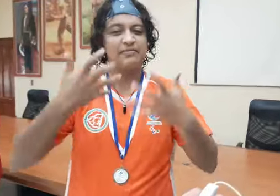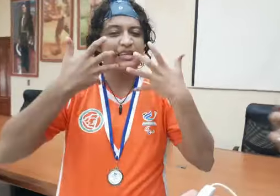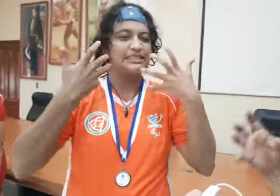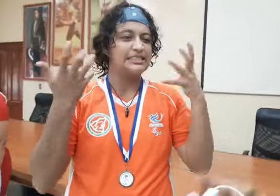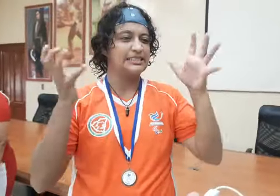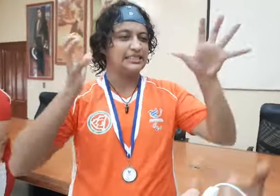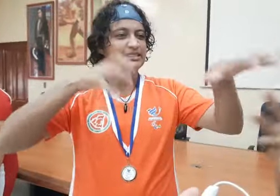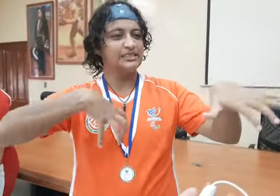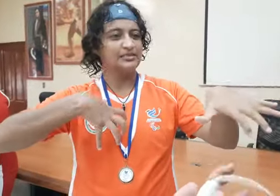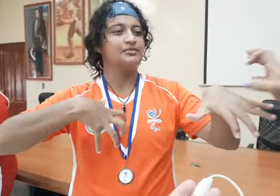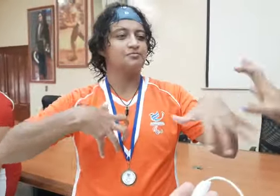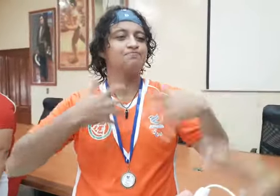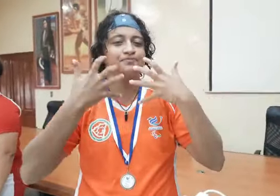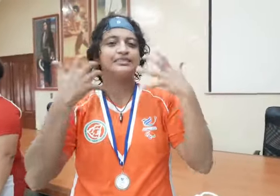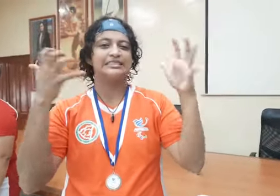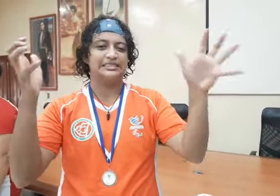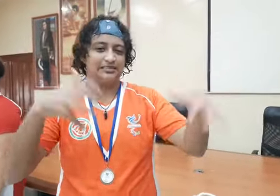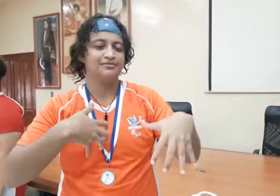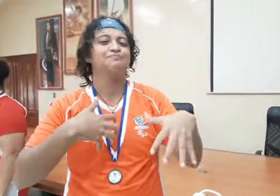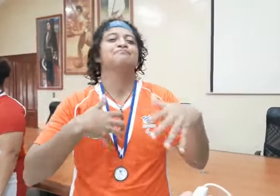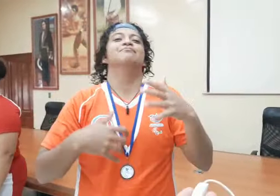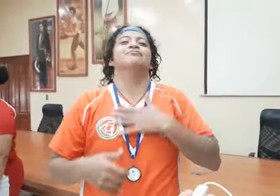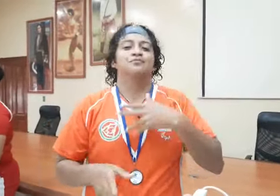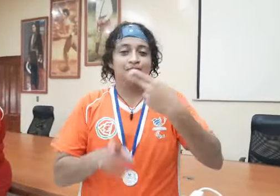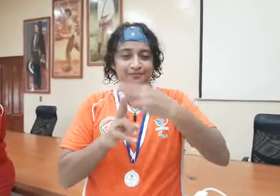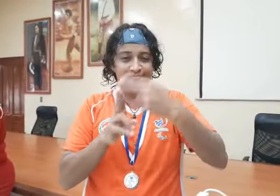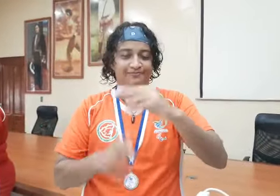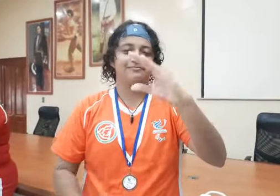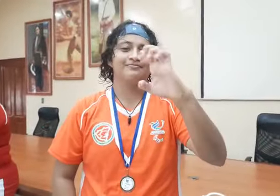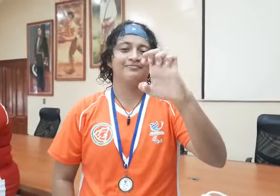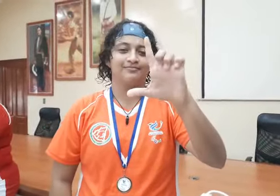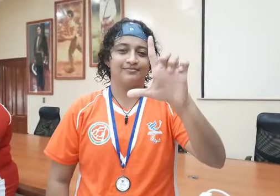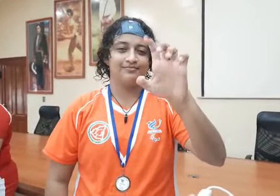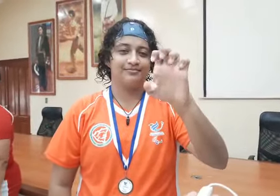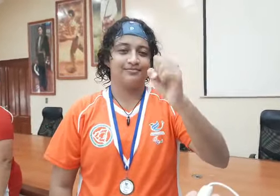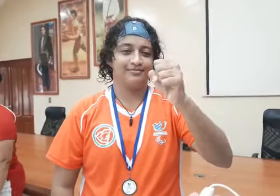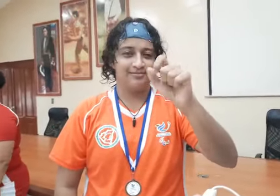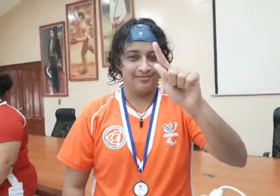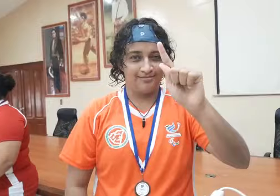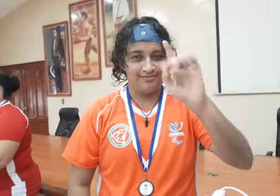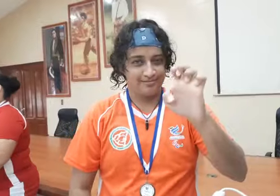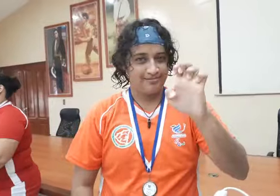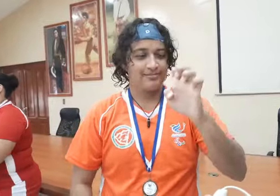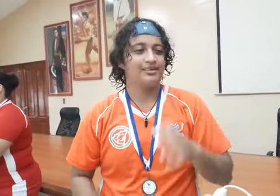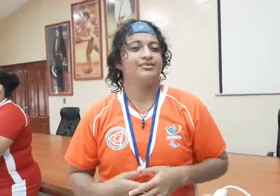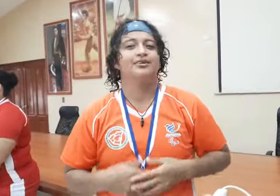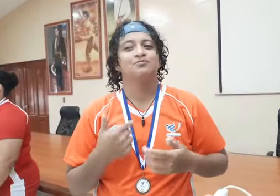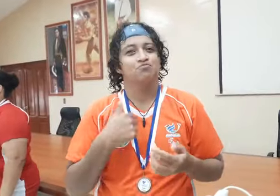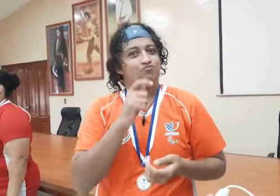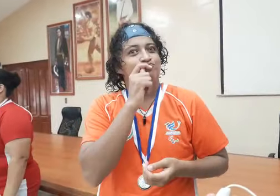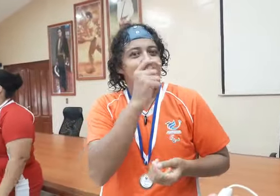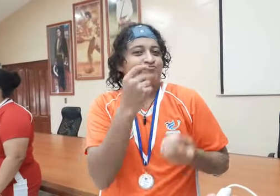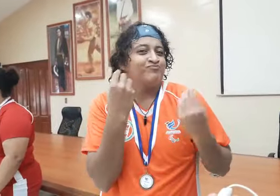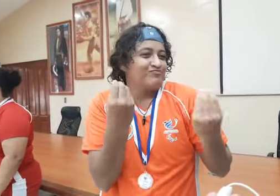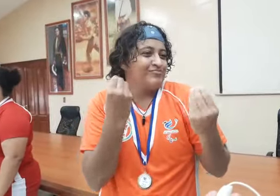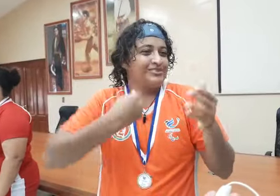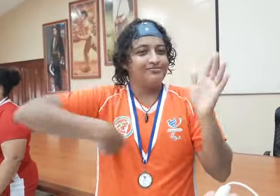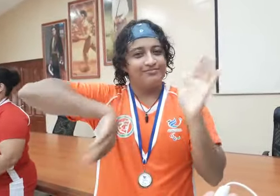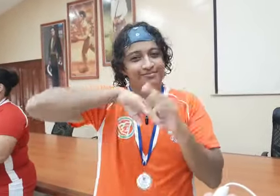su nombre, el equipo. No, el nombre del equipo es Tiger. Mi nombre es Celeste. A mí me gusta